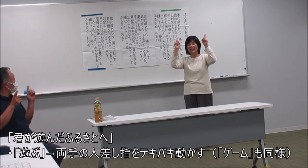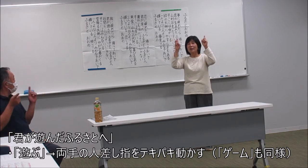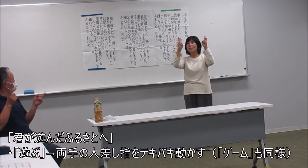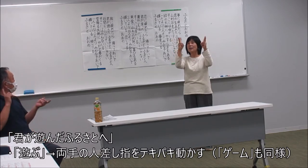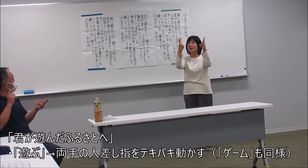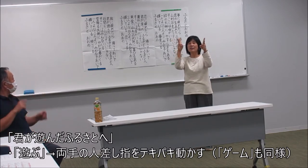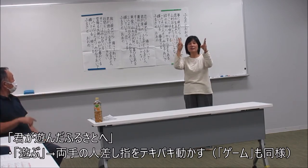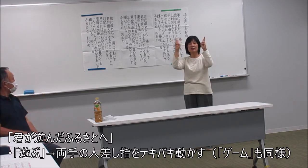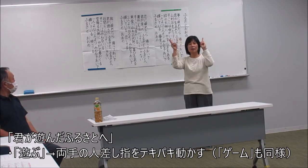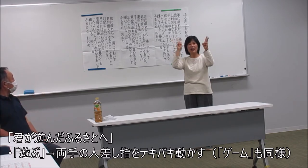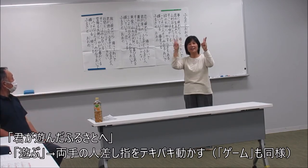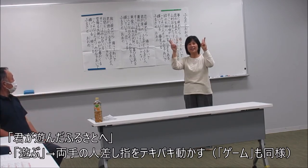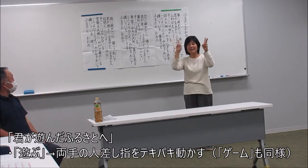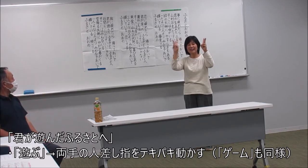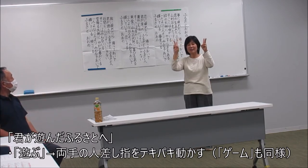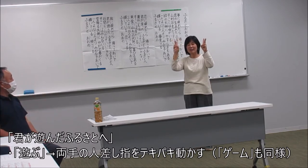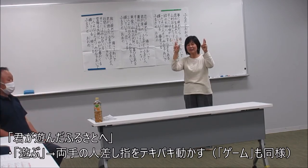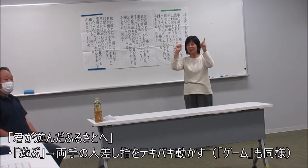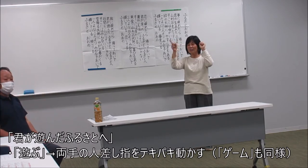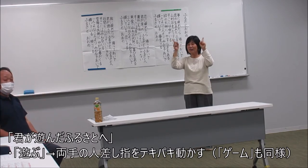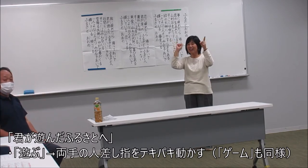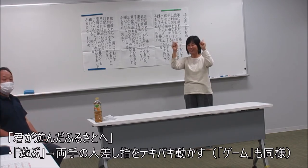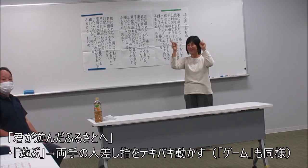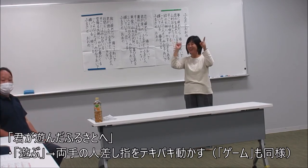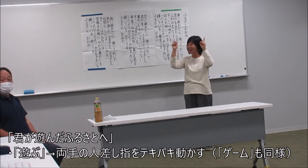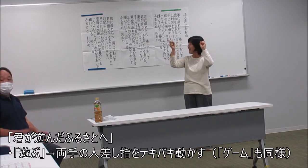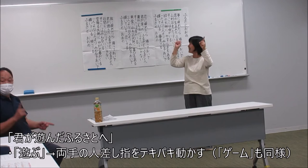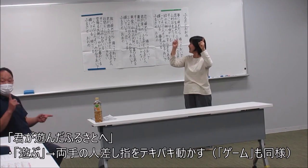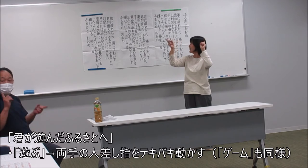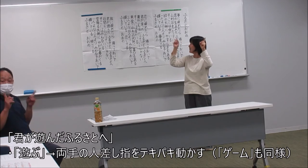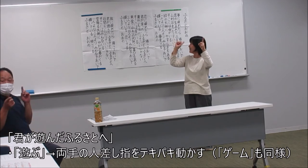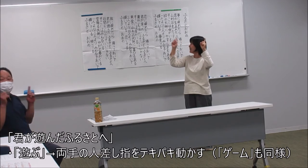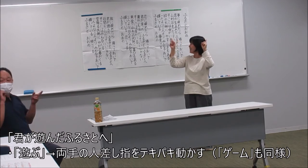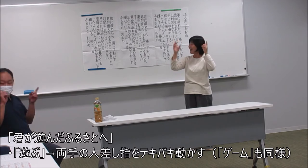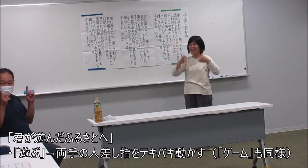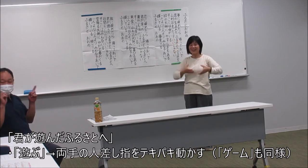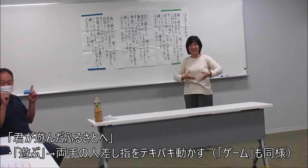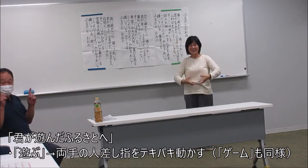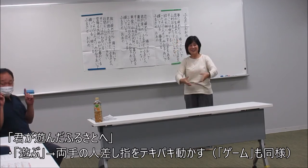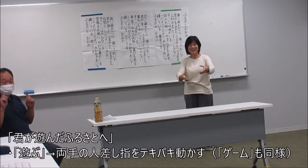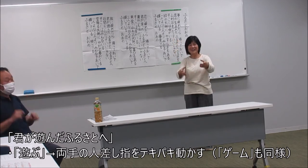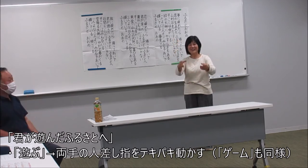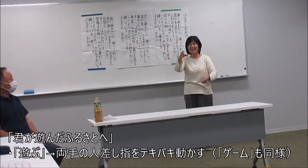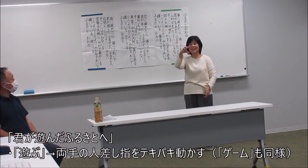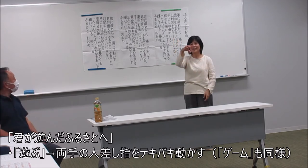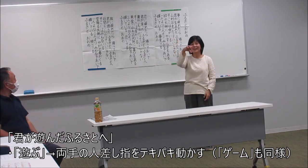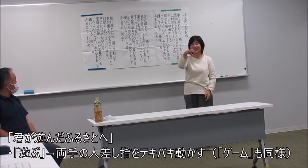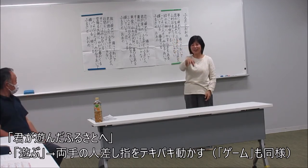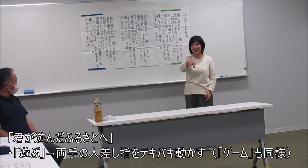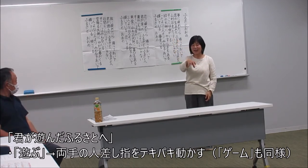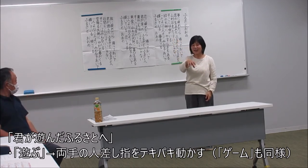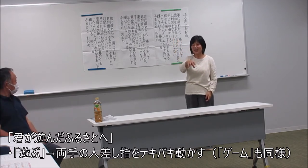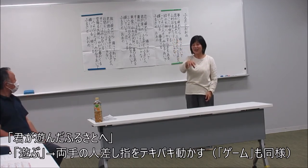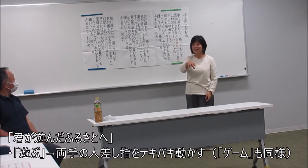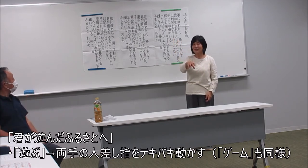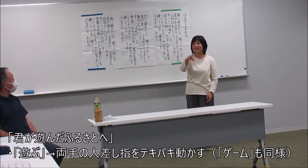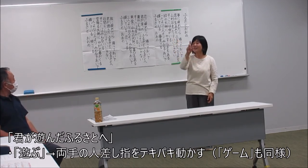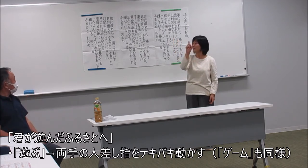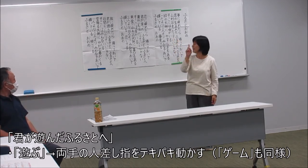遊んだ 日本にすると会社になります 一人遊んだふるさとへふる